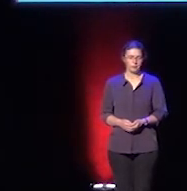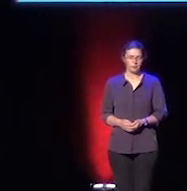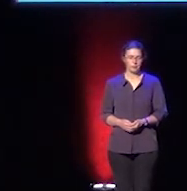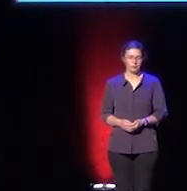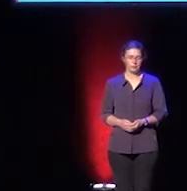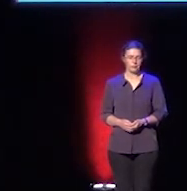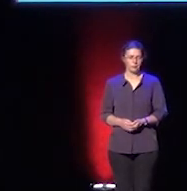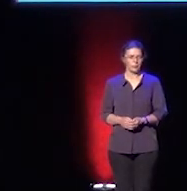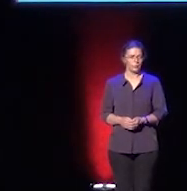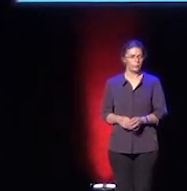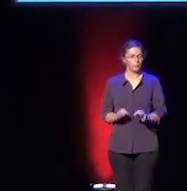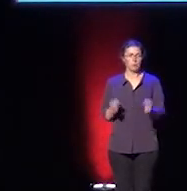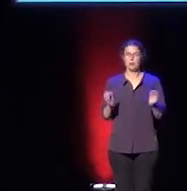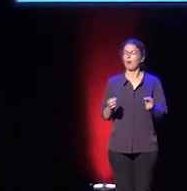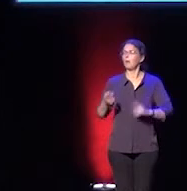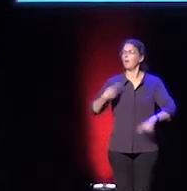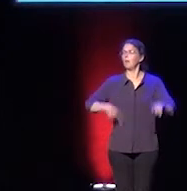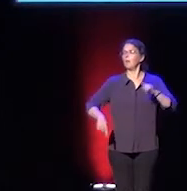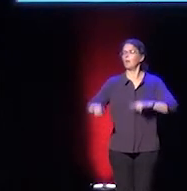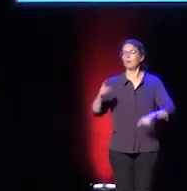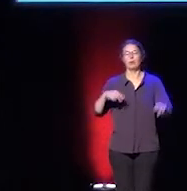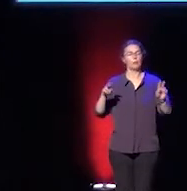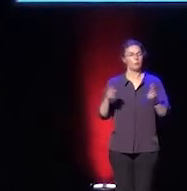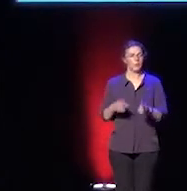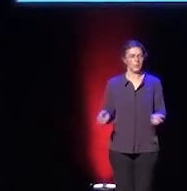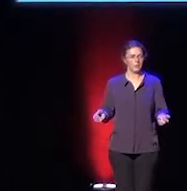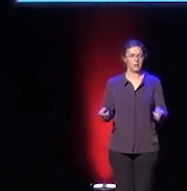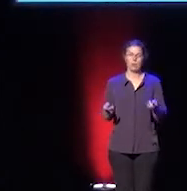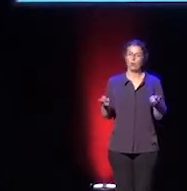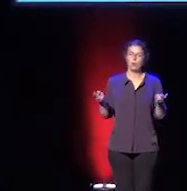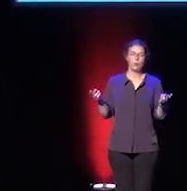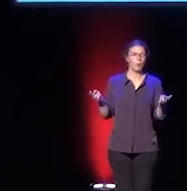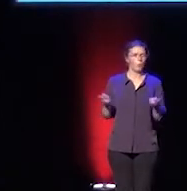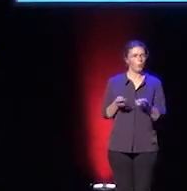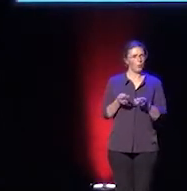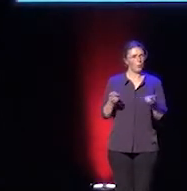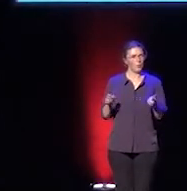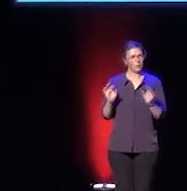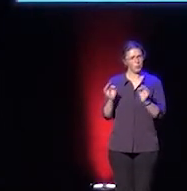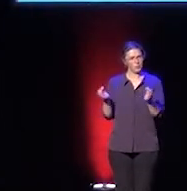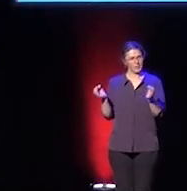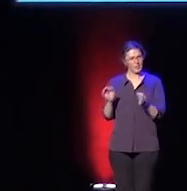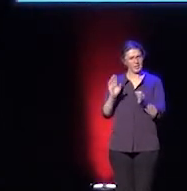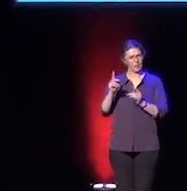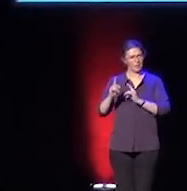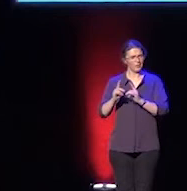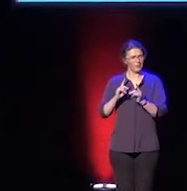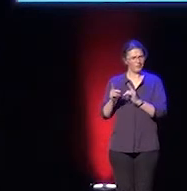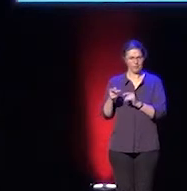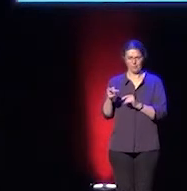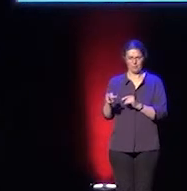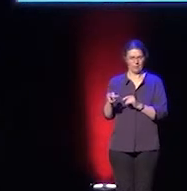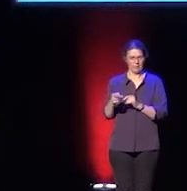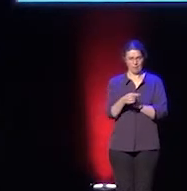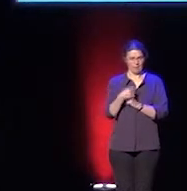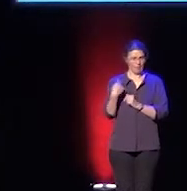leugnen kann oder wenn man über Dinge spricht, die uns